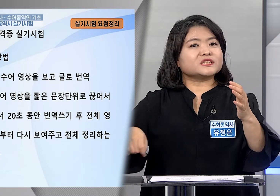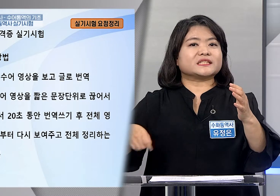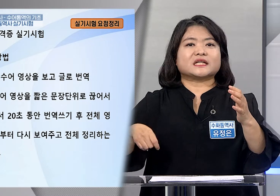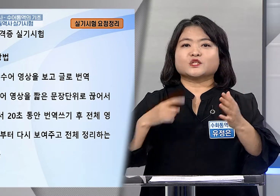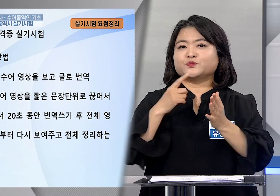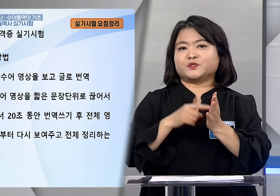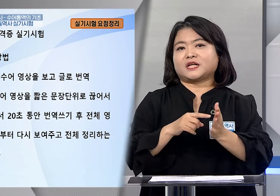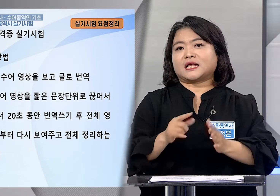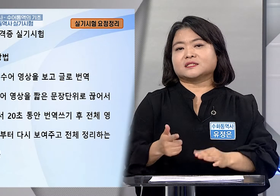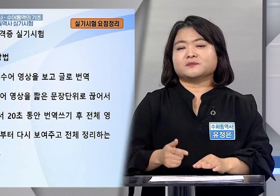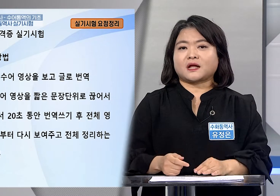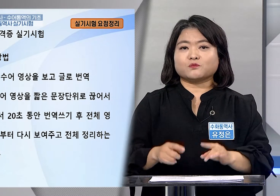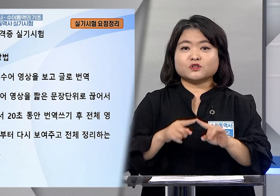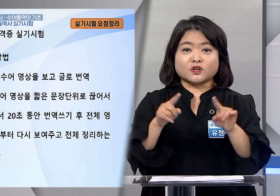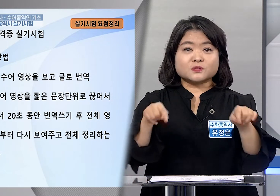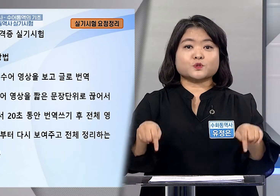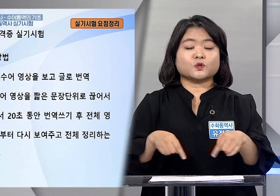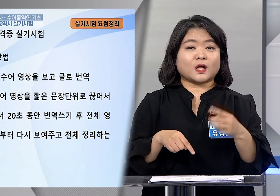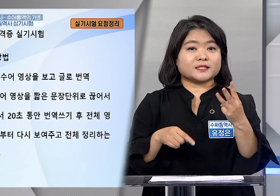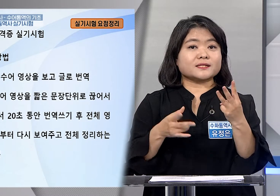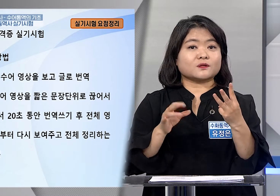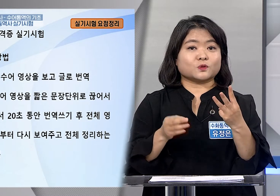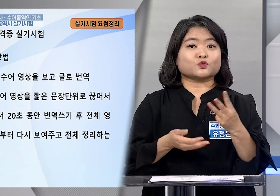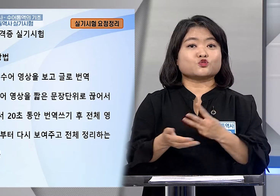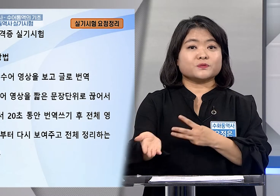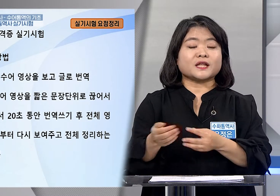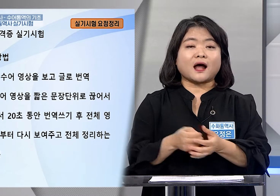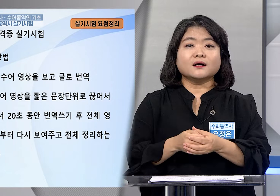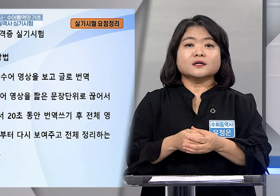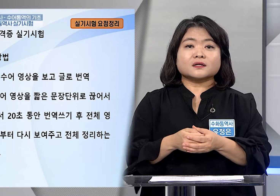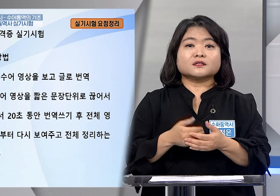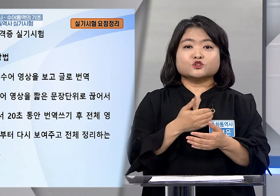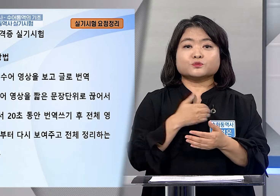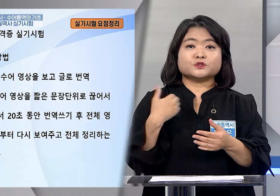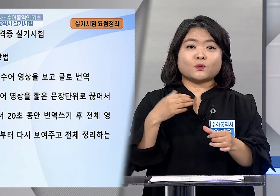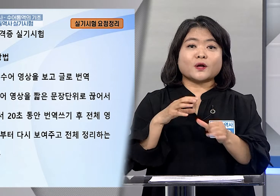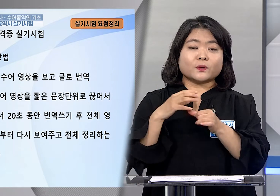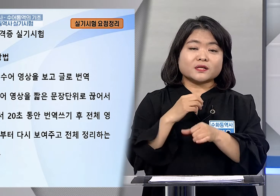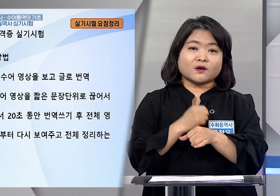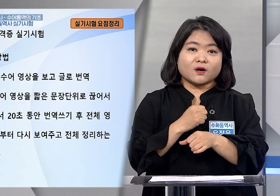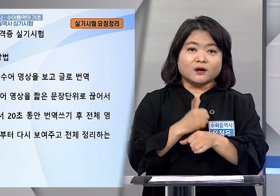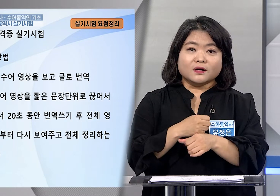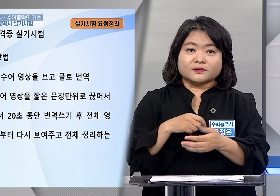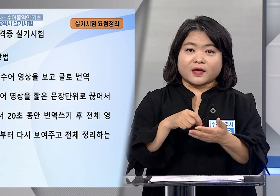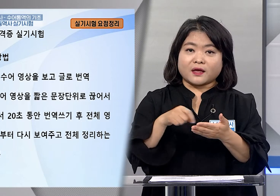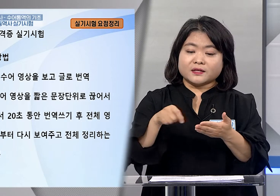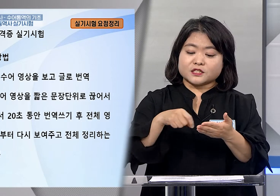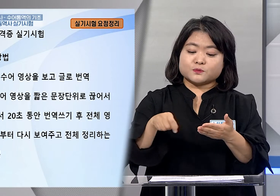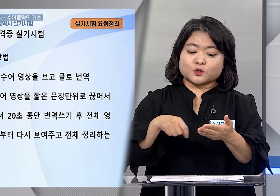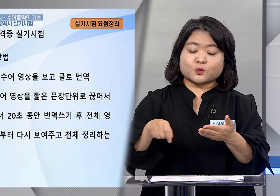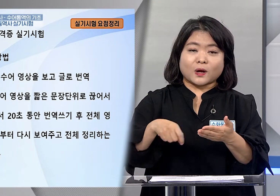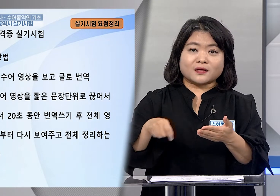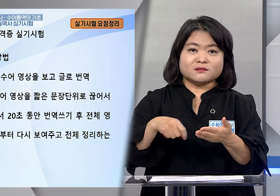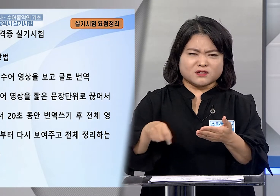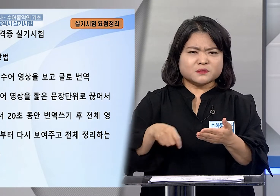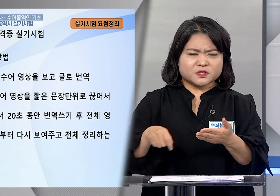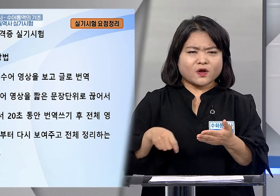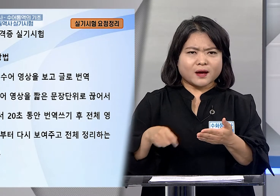써지기가 쉽지가 않습니다. 물론 연습 종이도 한 3장 정도 줍니다. 그걸 충분히 활용해서 20초 동안 열심히 써야 합니다.